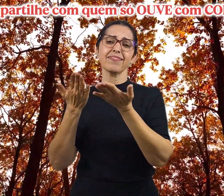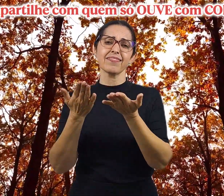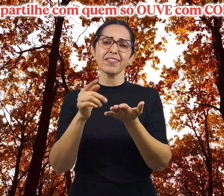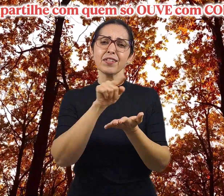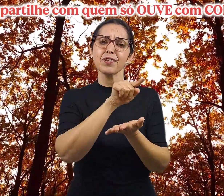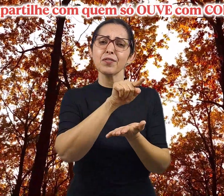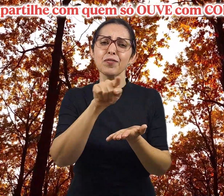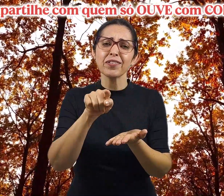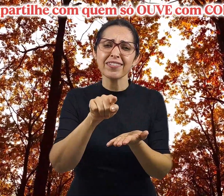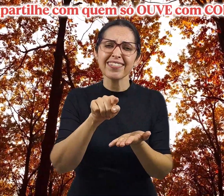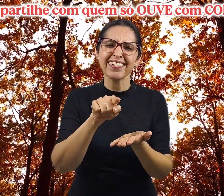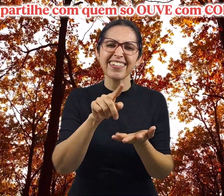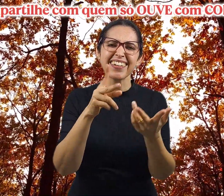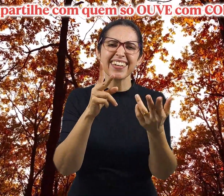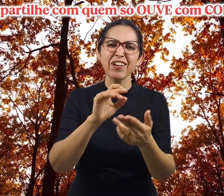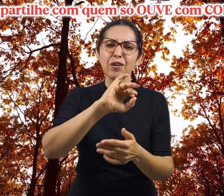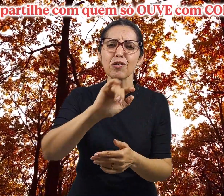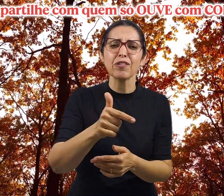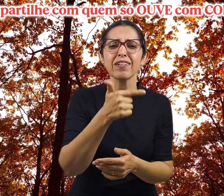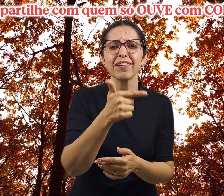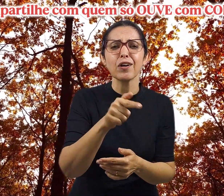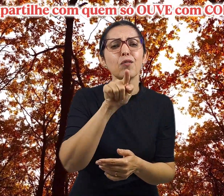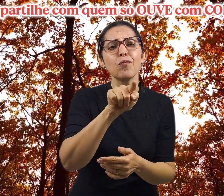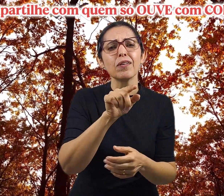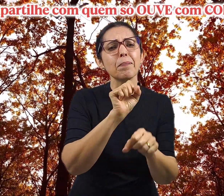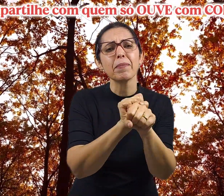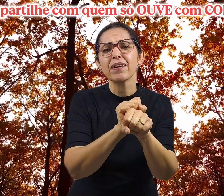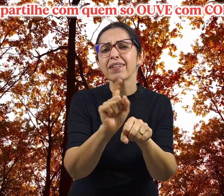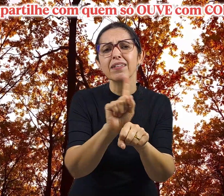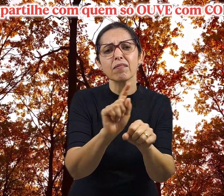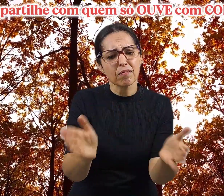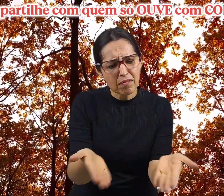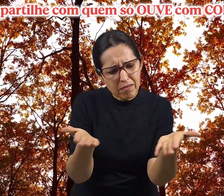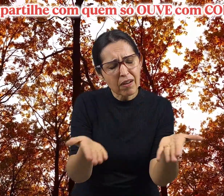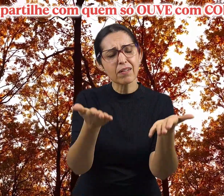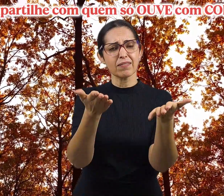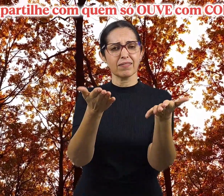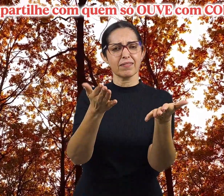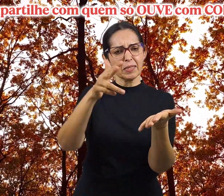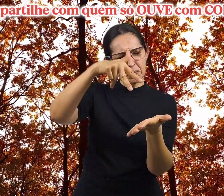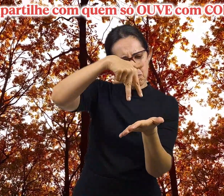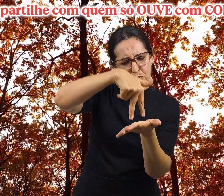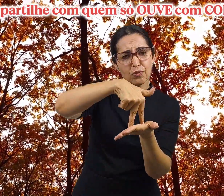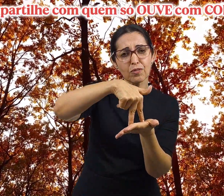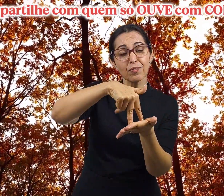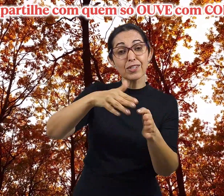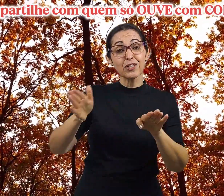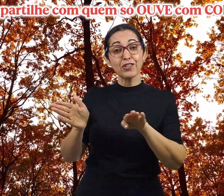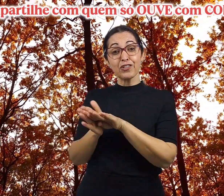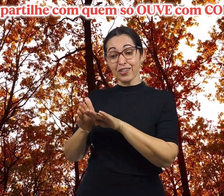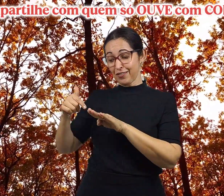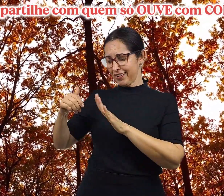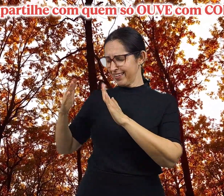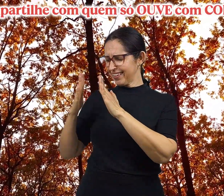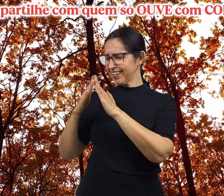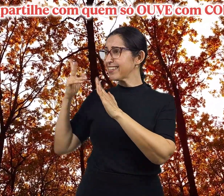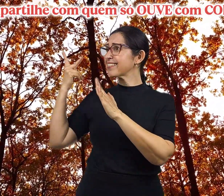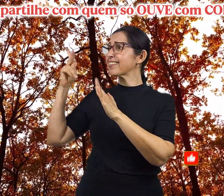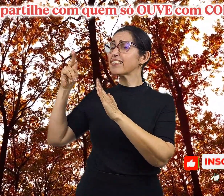Levanta-te, Jacó, meu irmão, levanta-te. Você chegou à casa de Deus, talvez você chegou em Betel